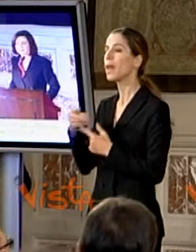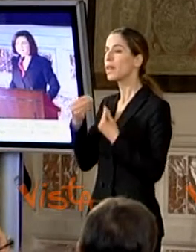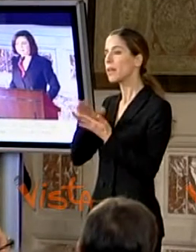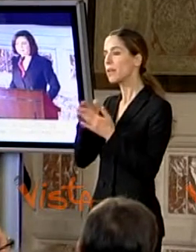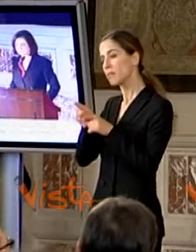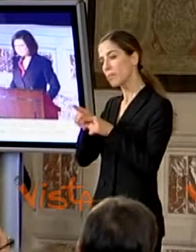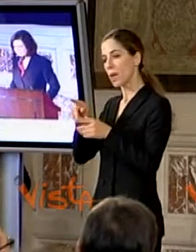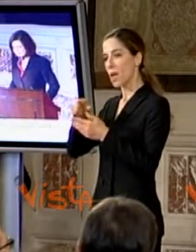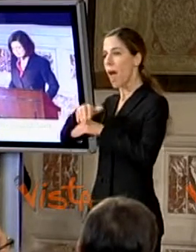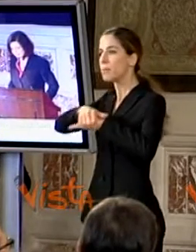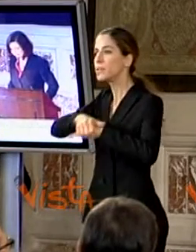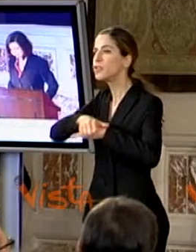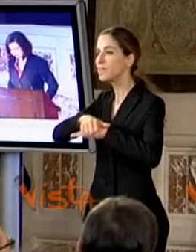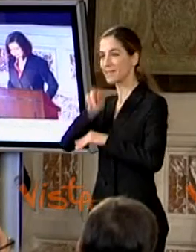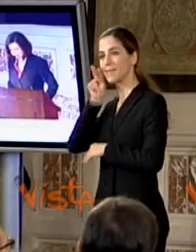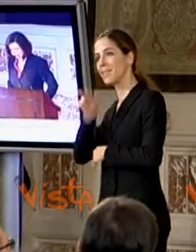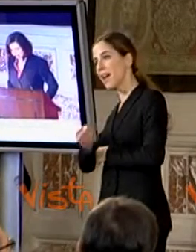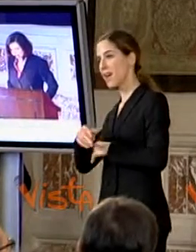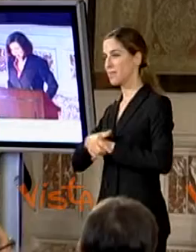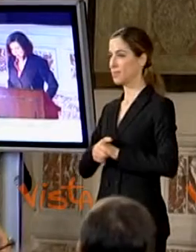con amicizia. Questa